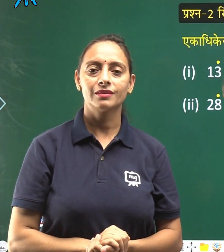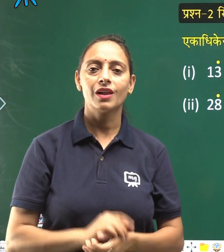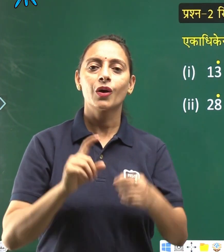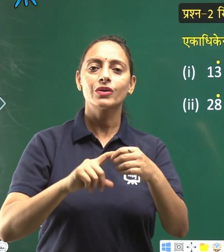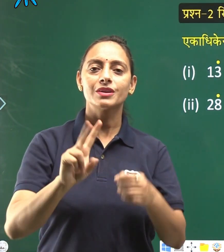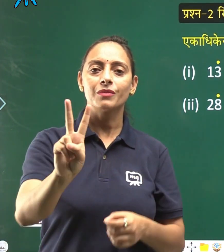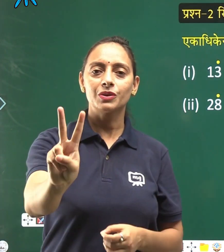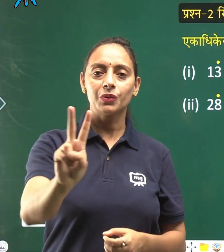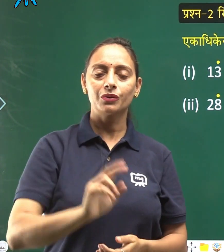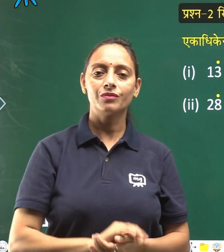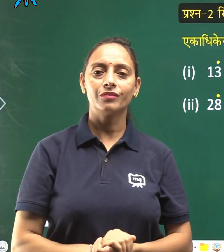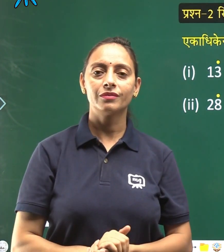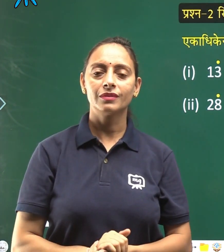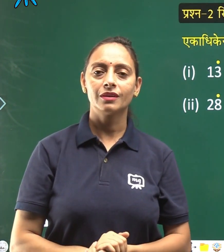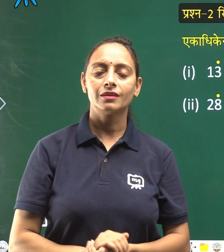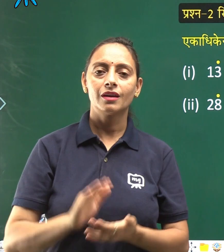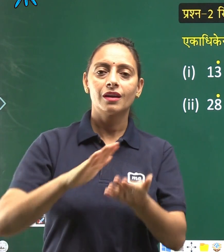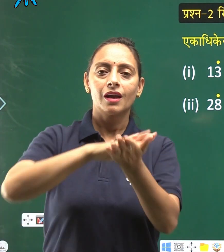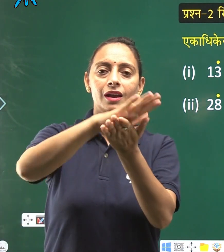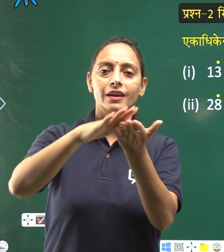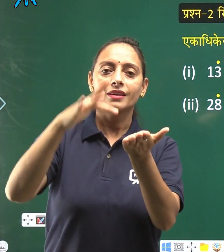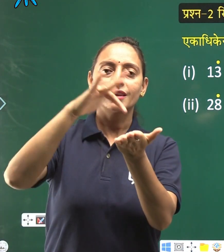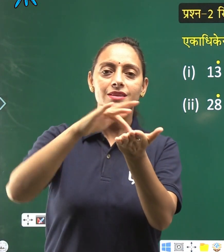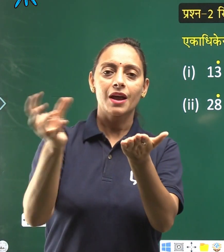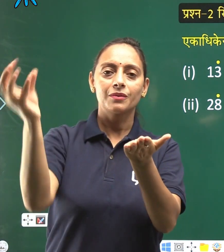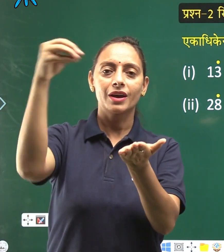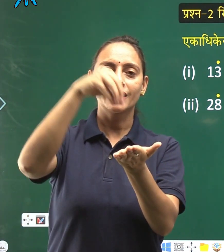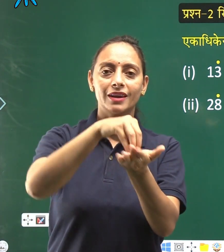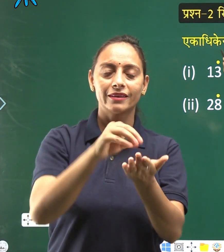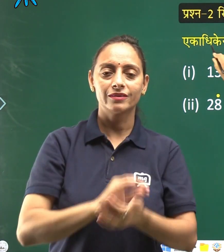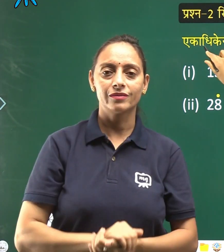प्रश्न 2, रिक्त स्थान भरिए।